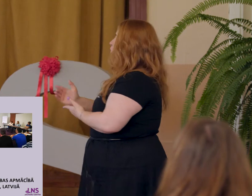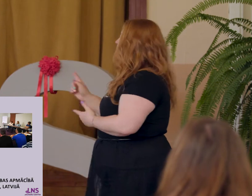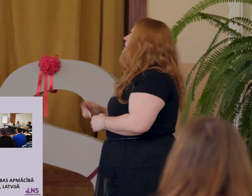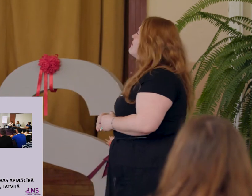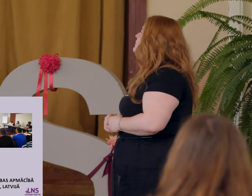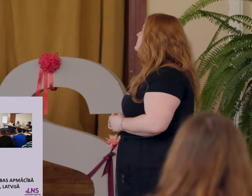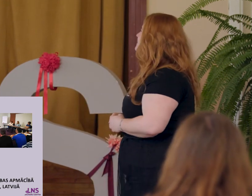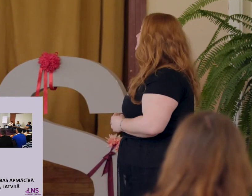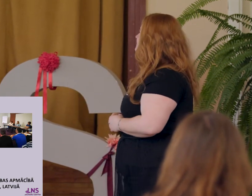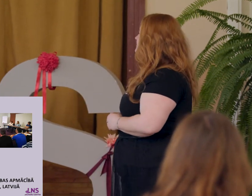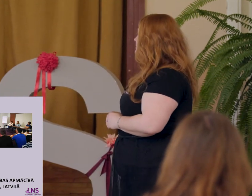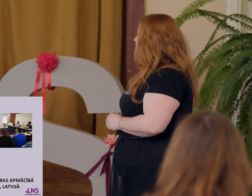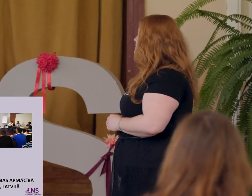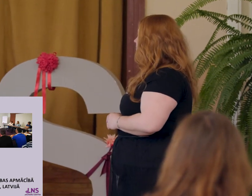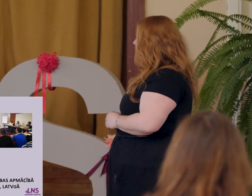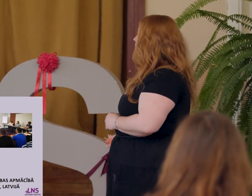apmācības turpinās, kā tā ir Latvijā.